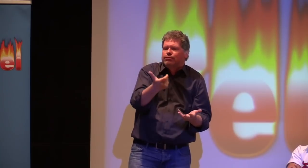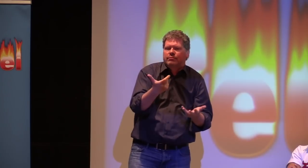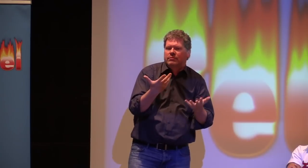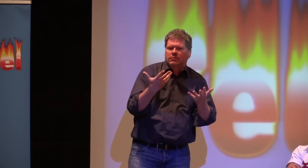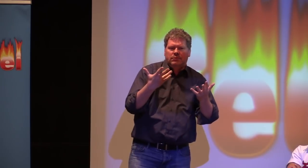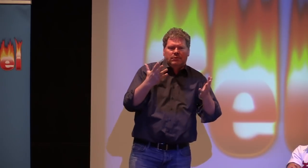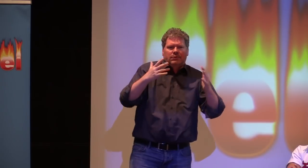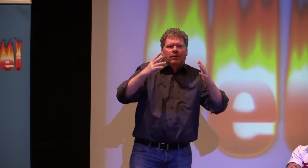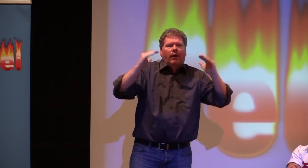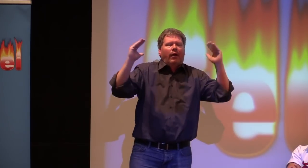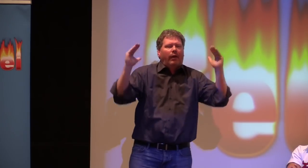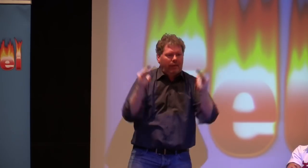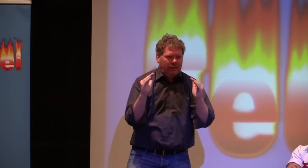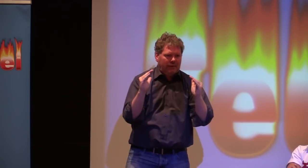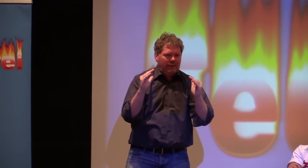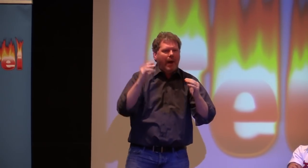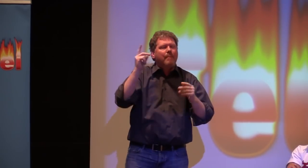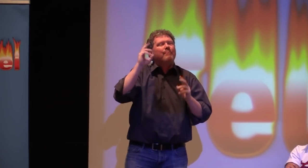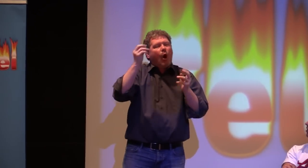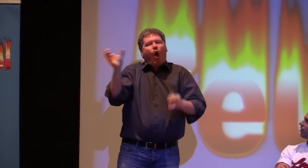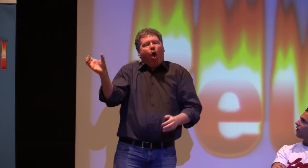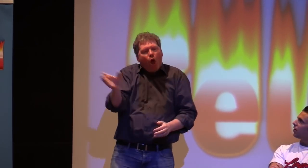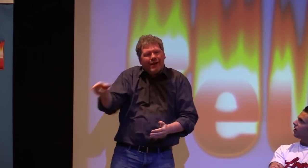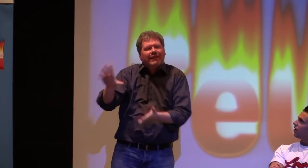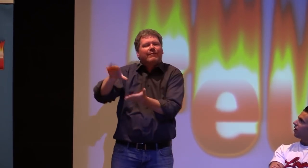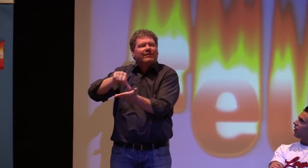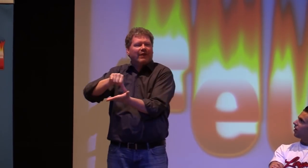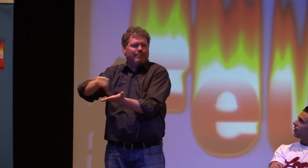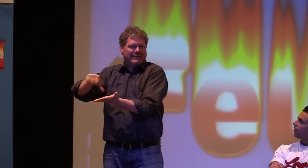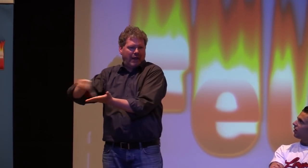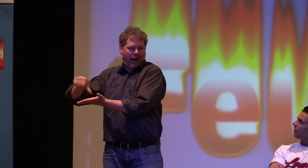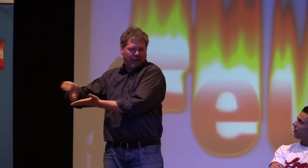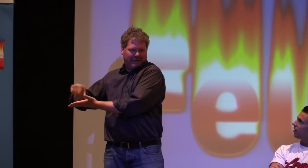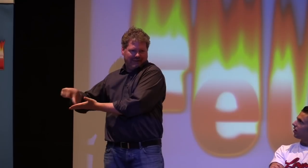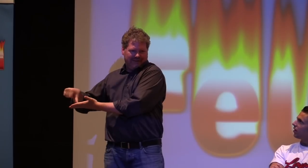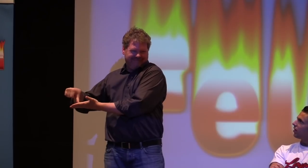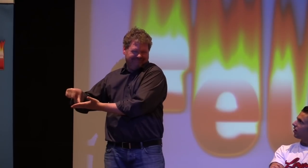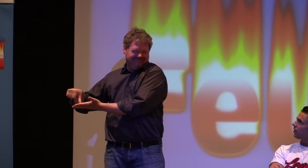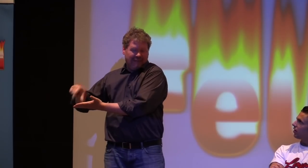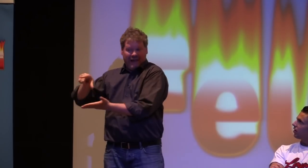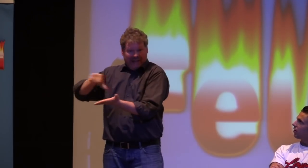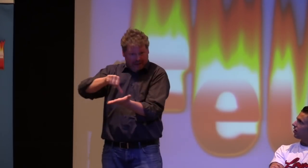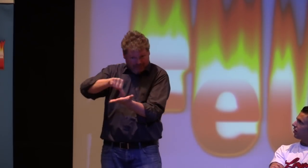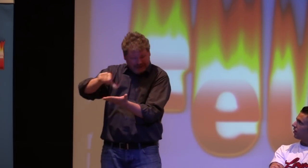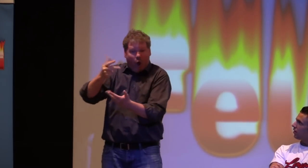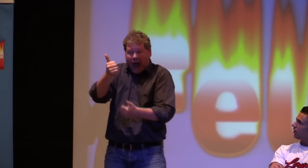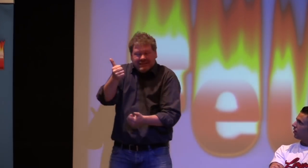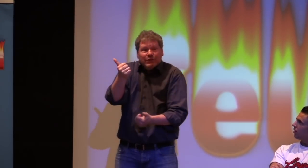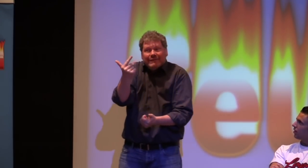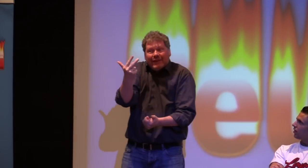vorstellen würde, dieser Geschäftsführerposten wäre gar nicht besetzt worden, dann wäre das für den Vorstand eine